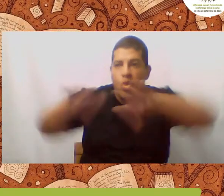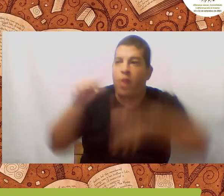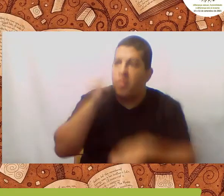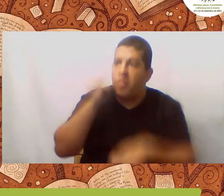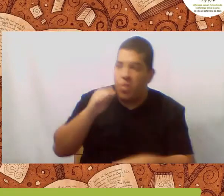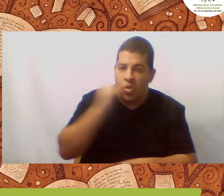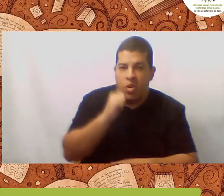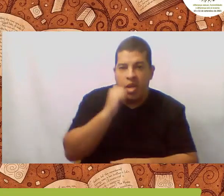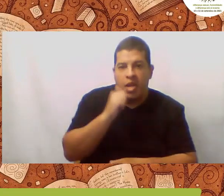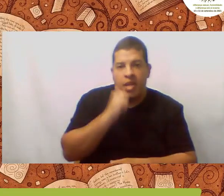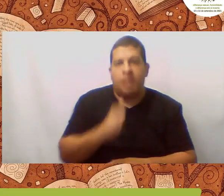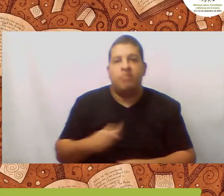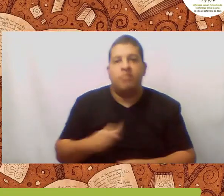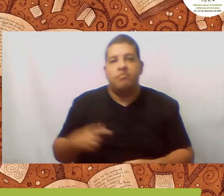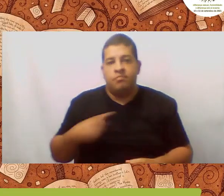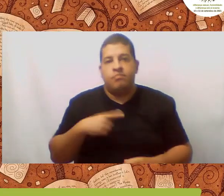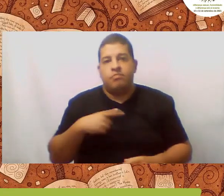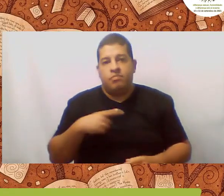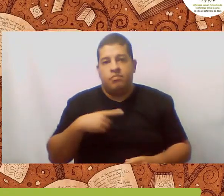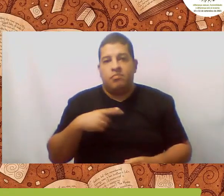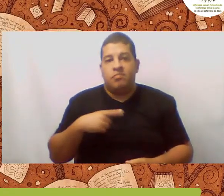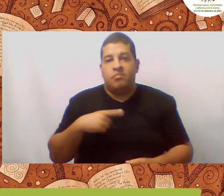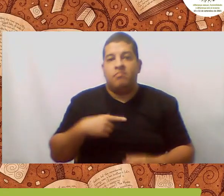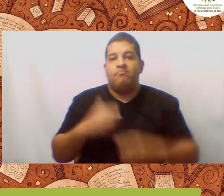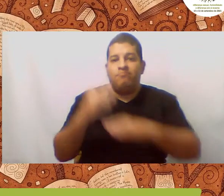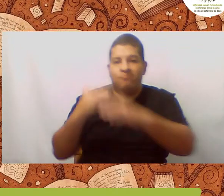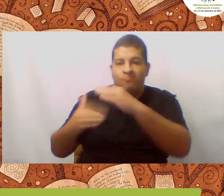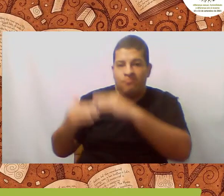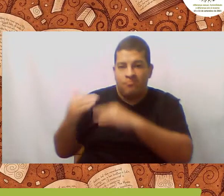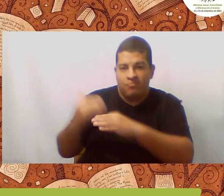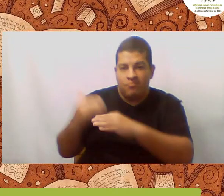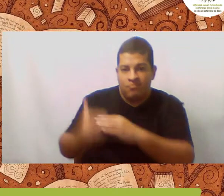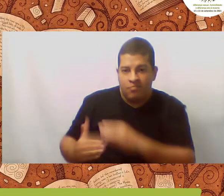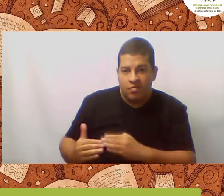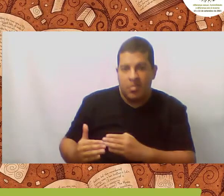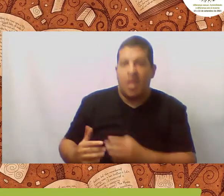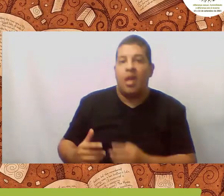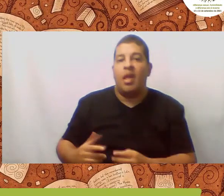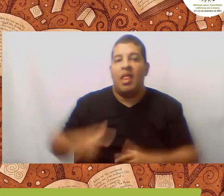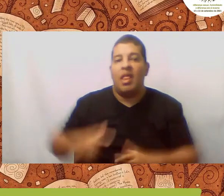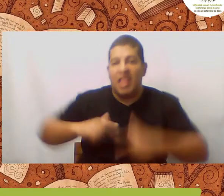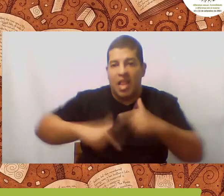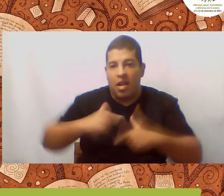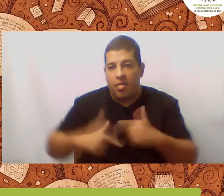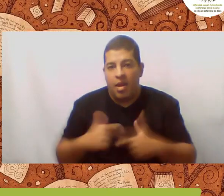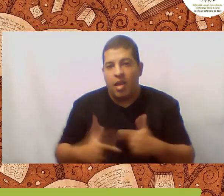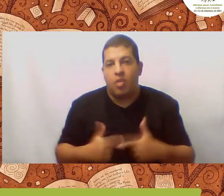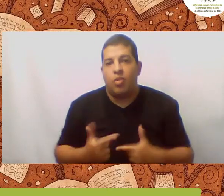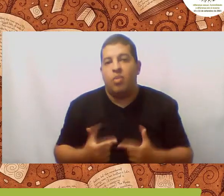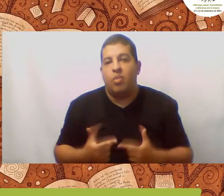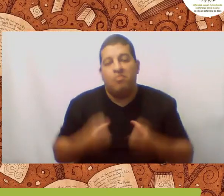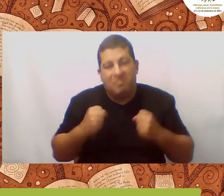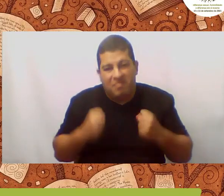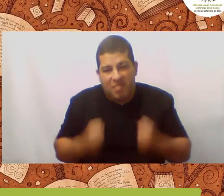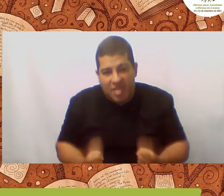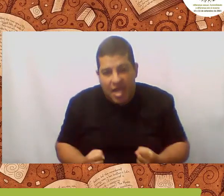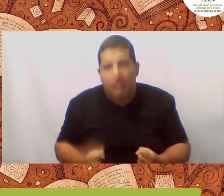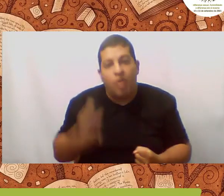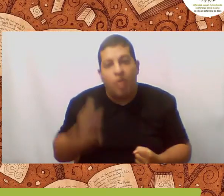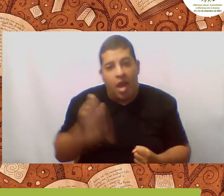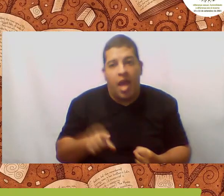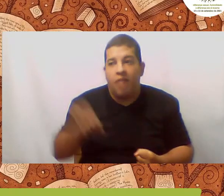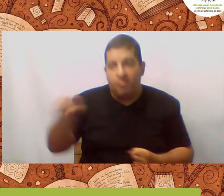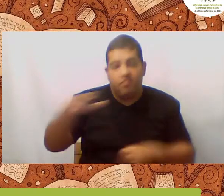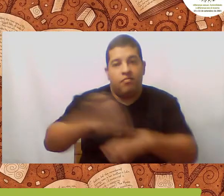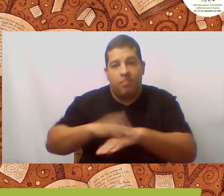e laborais mais desqualificadas, o grosso do trabalho informal é feito pelas mulheres, né, mesmo